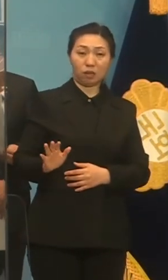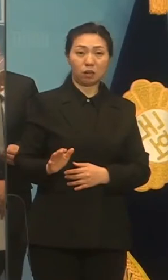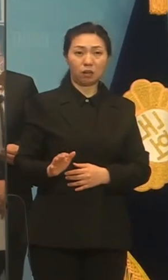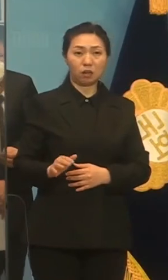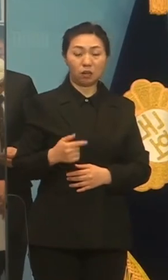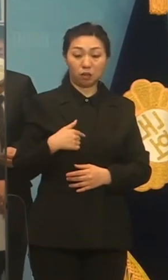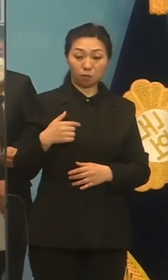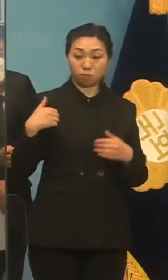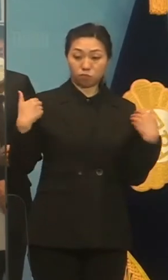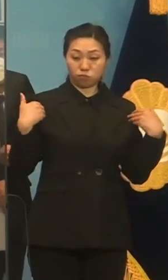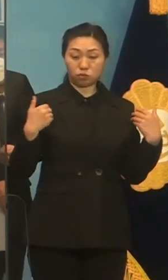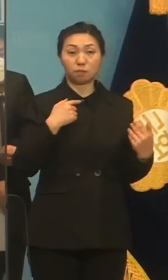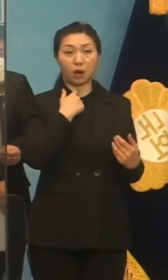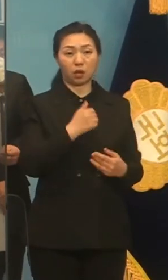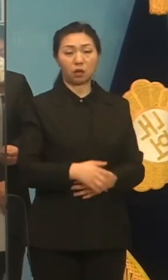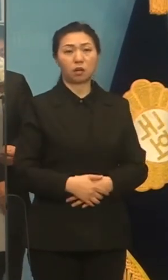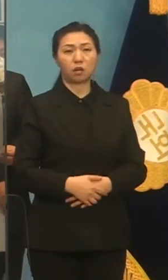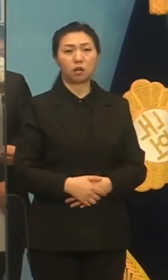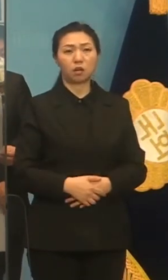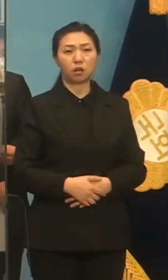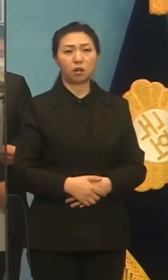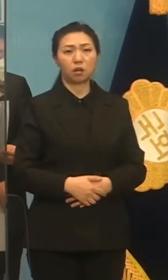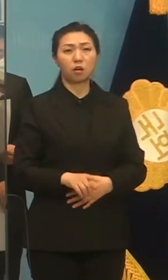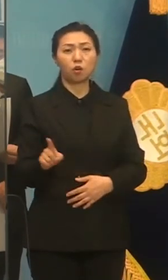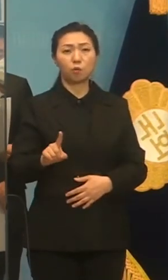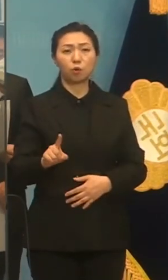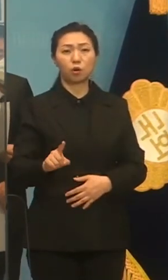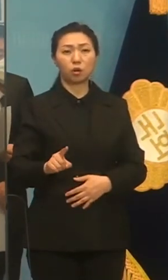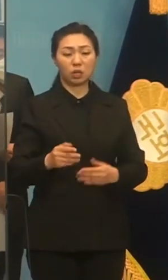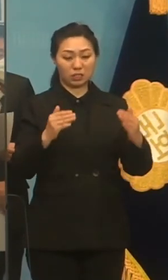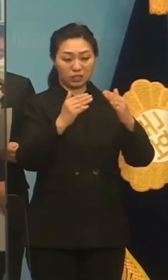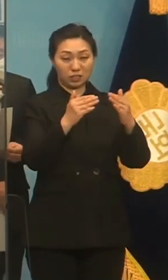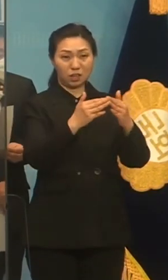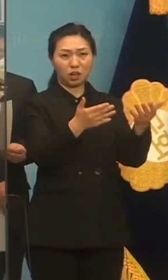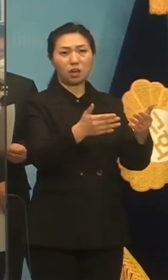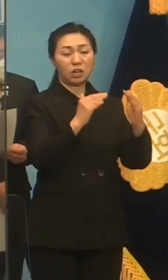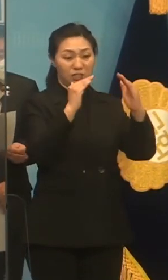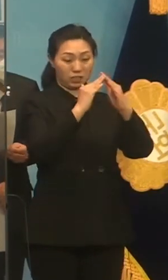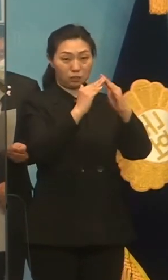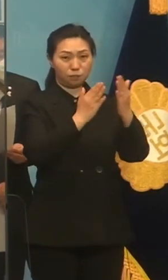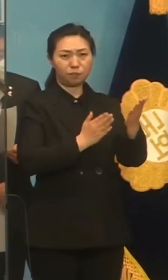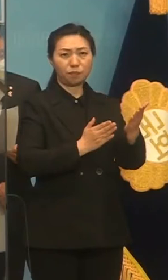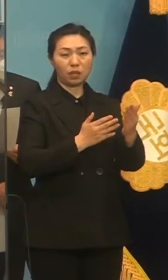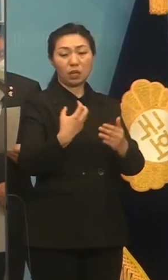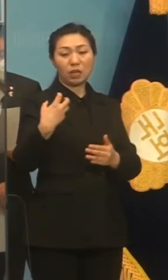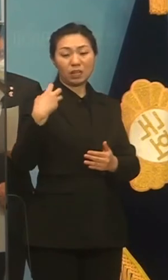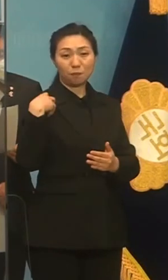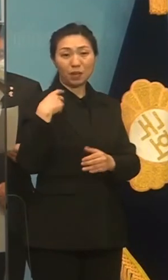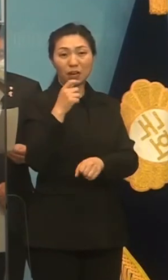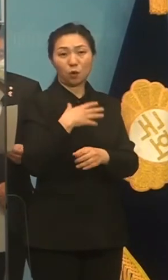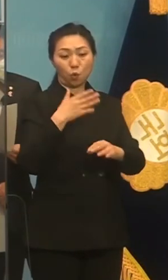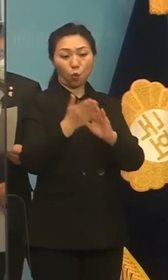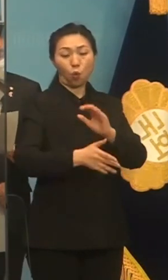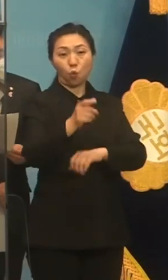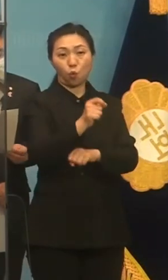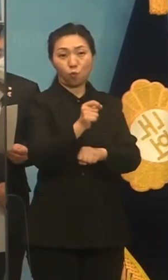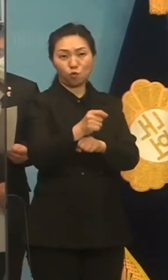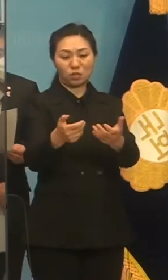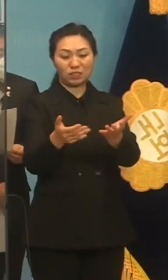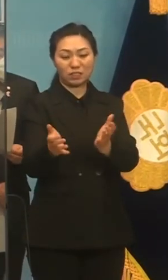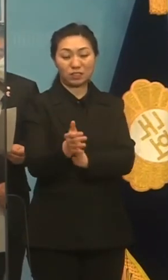왜냐하면 이건 스택 짱 정절 상병이 때문이라고 16일 튀길